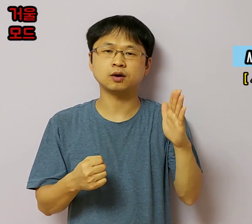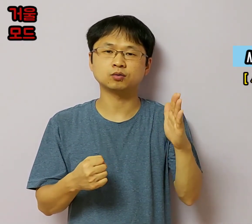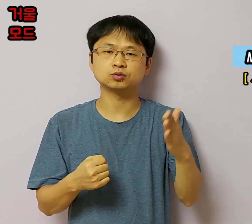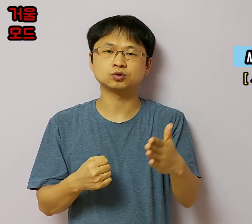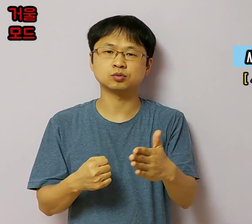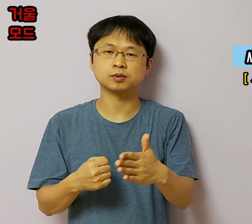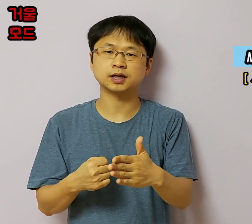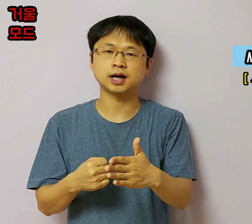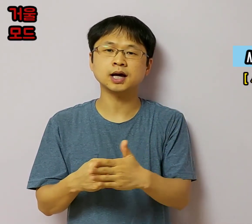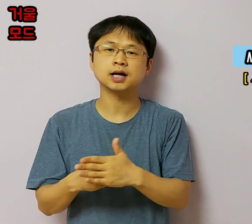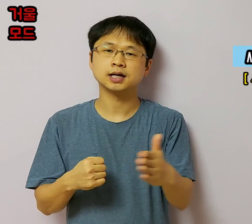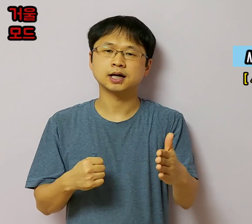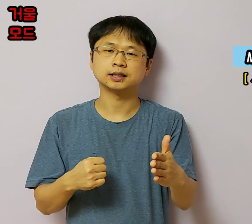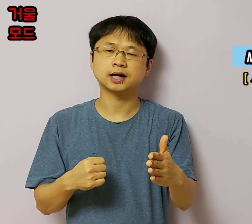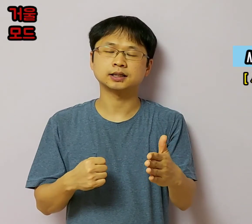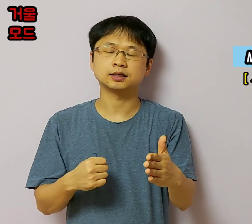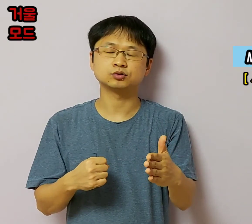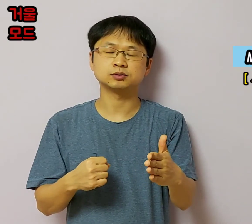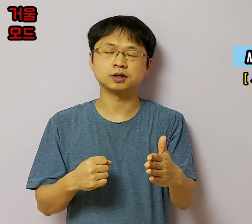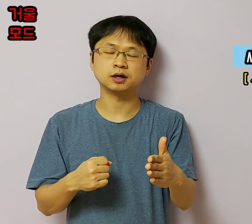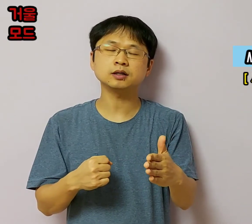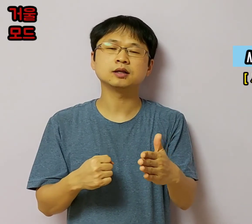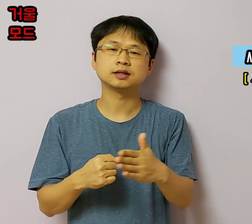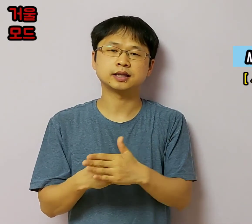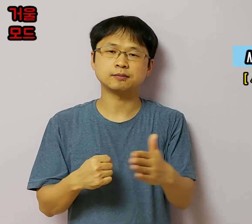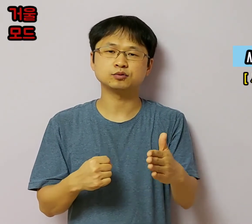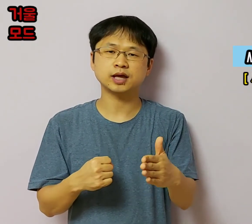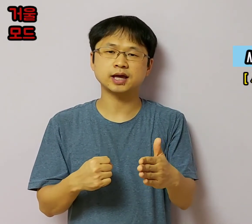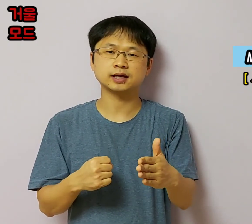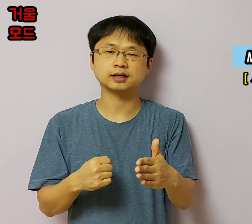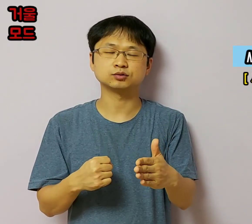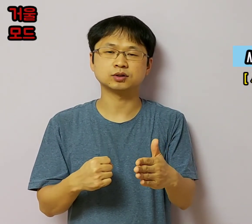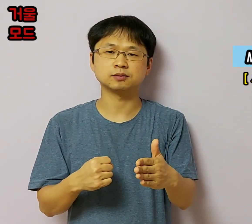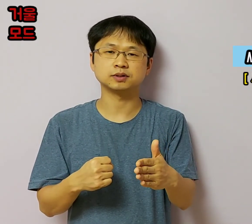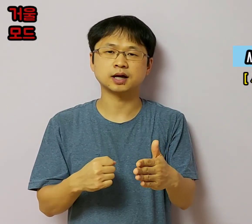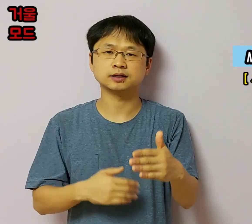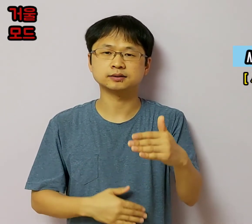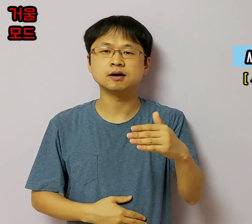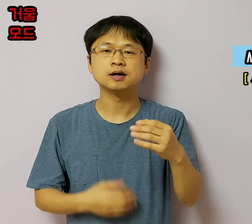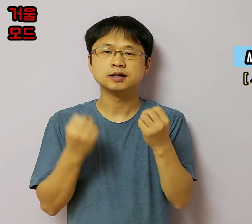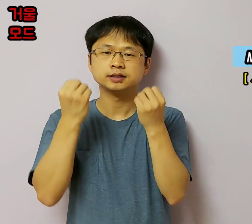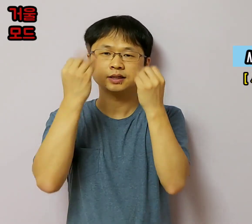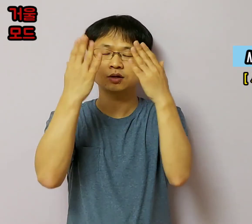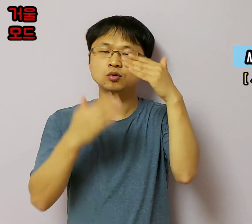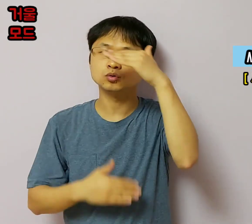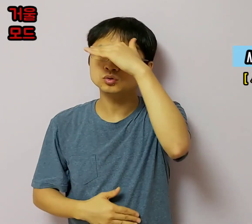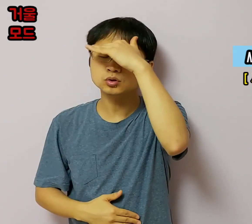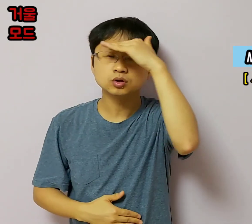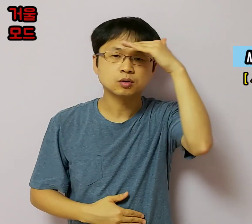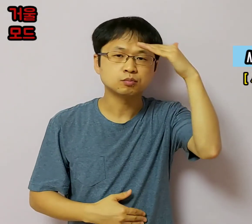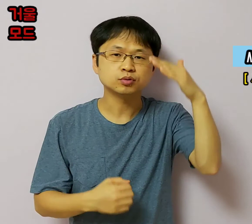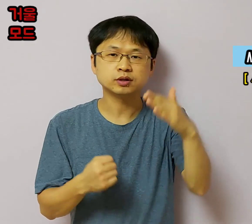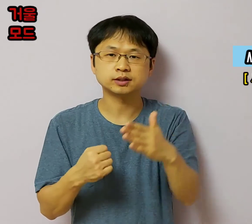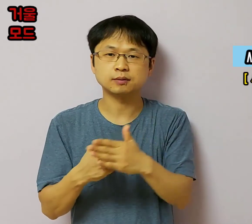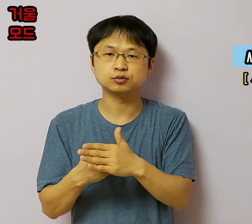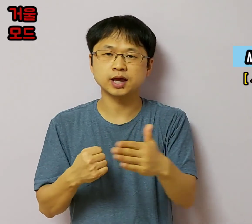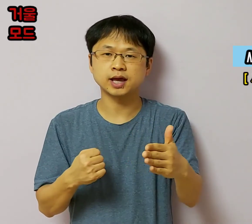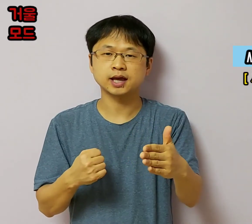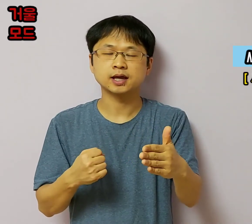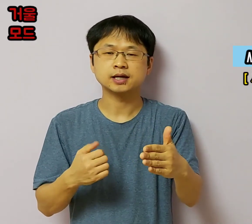오른손 손바닥 갖다가 떼주시면 때문에 라는 수가 됩니다. 그래서 새로운 풍경 때문에